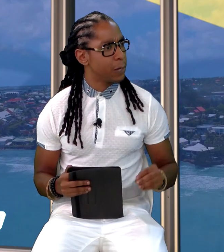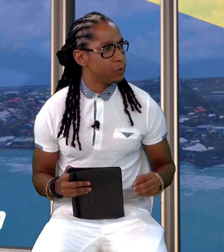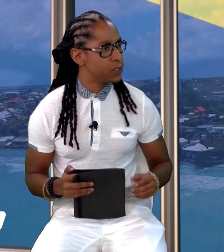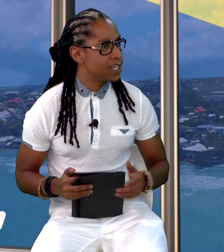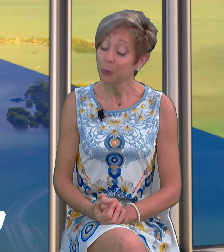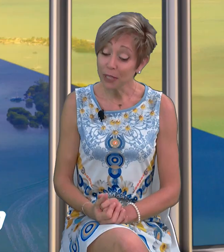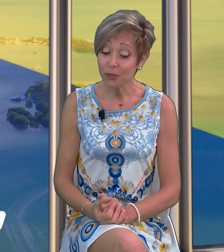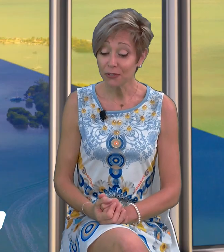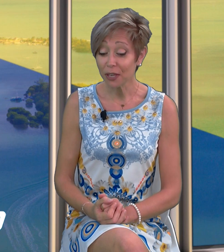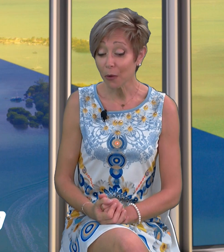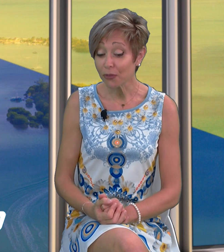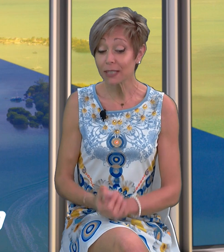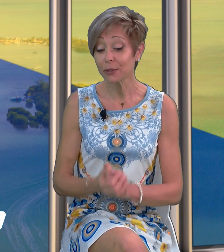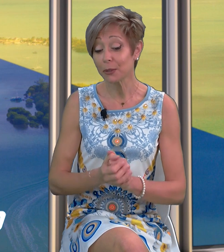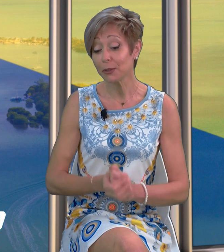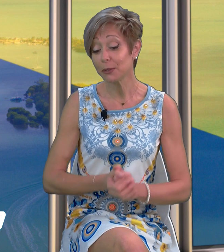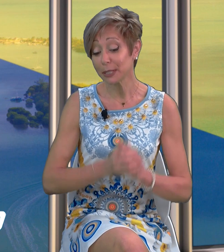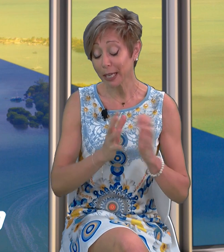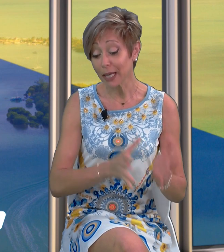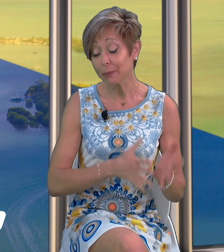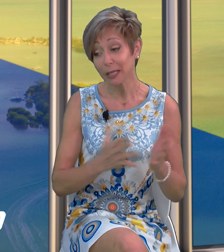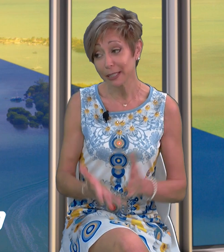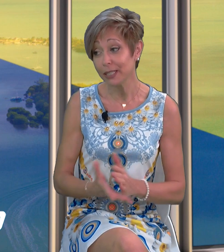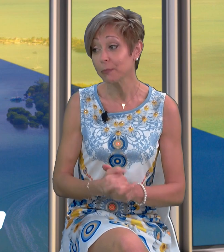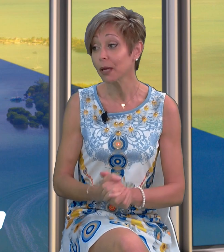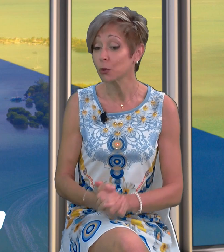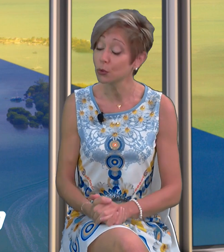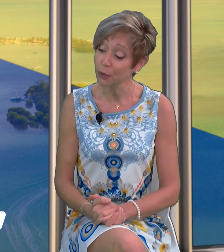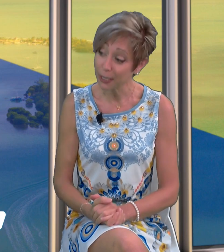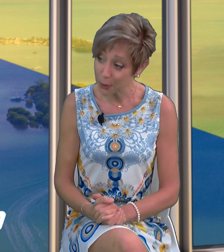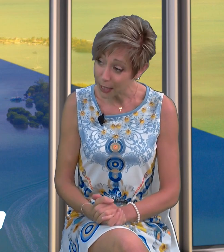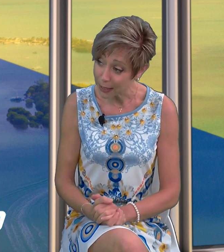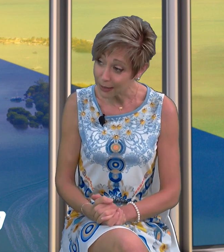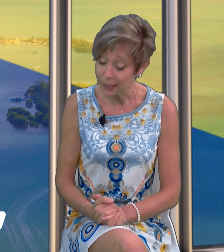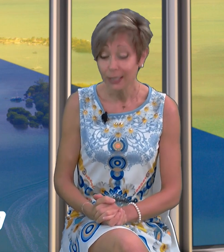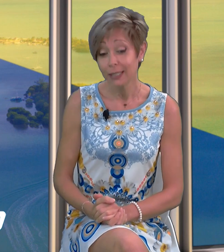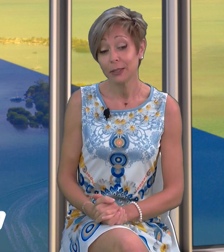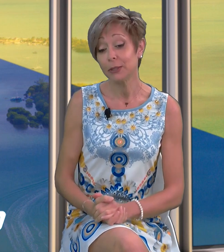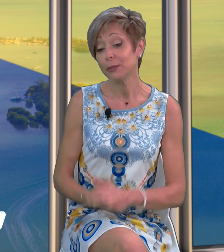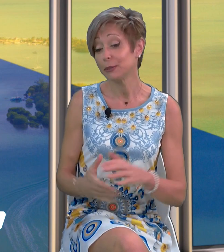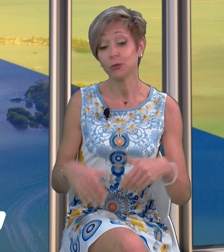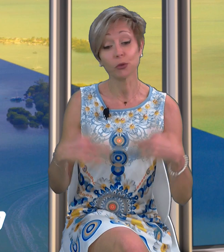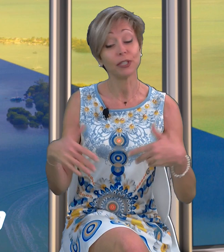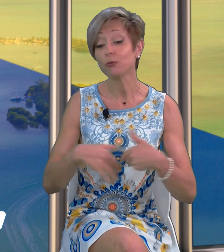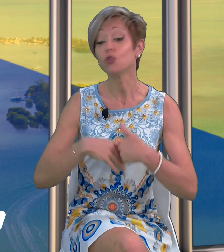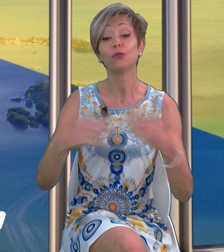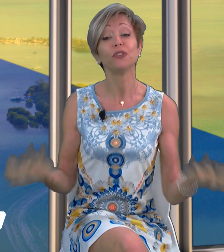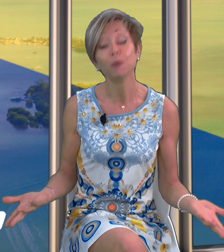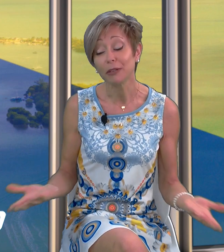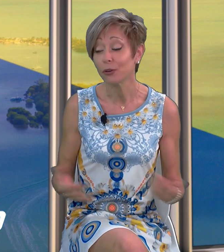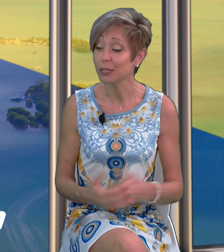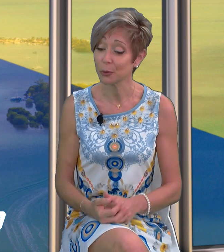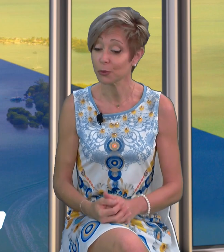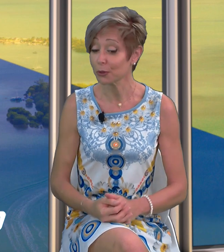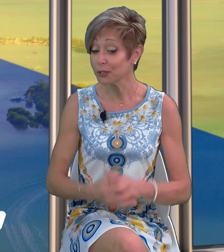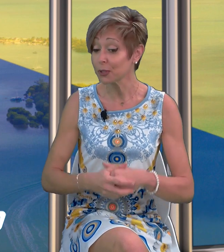nous en dire plus ? Oui, tout à fait. En fait, CERAC participe à un concours national sur le thème de « Je filme